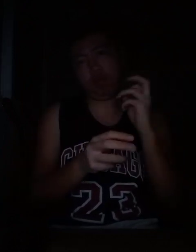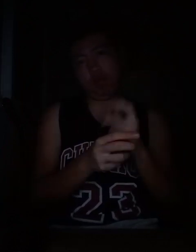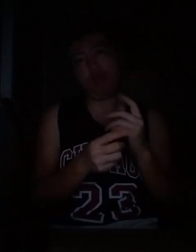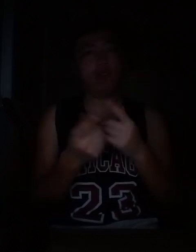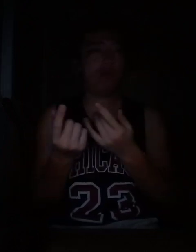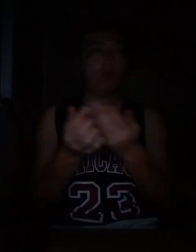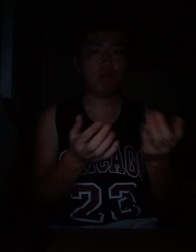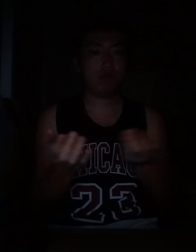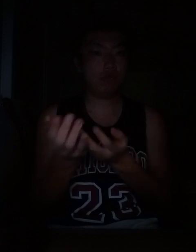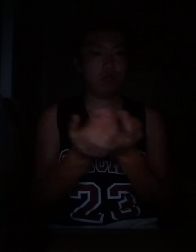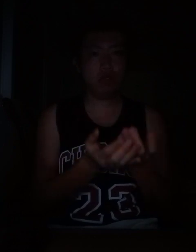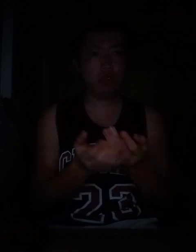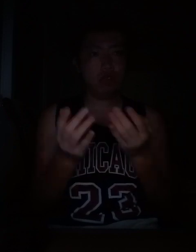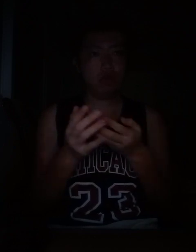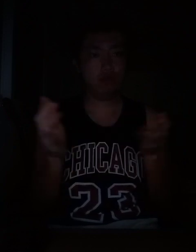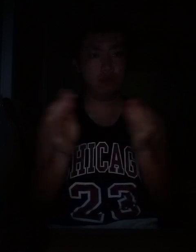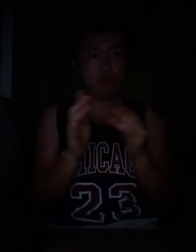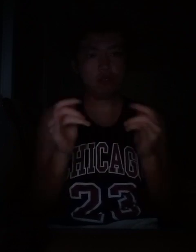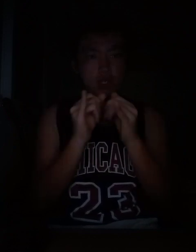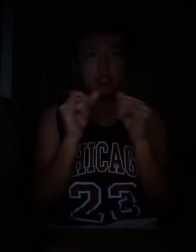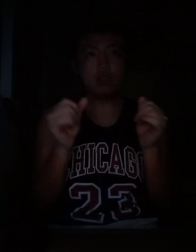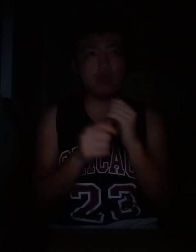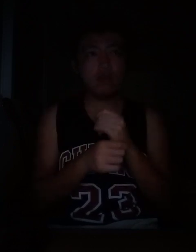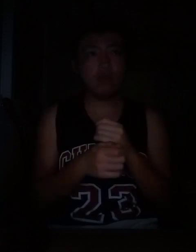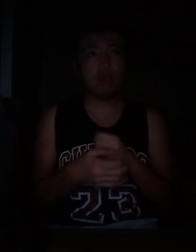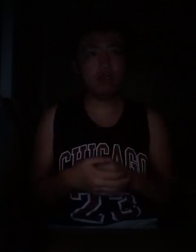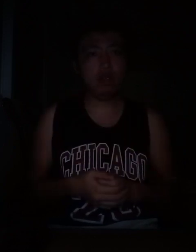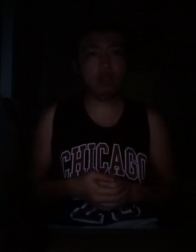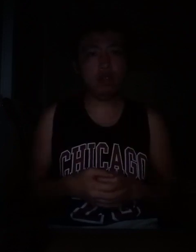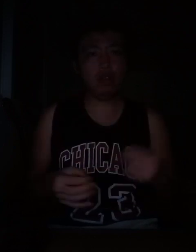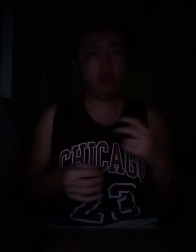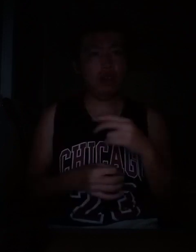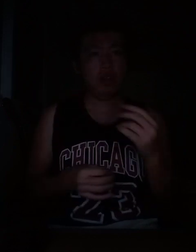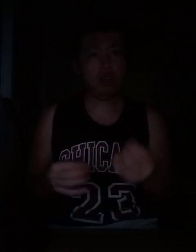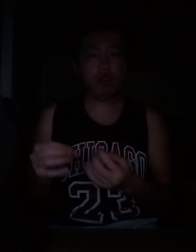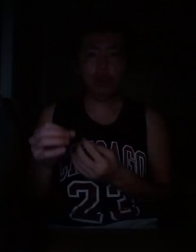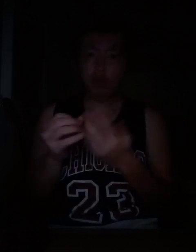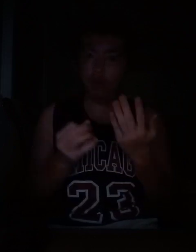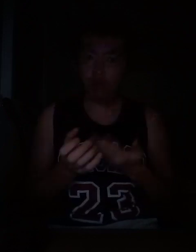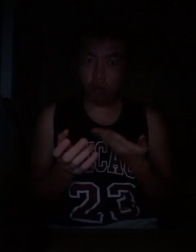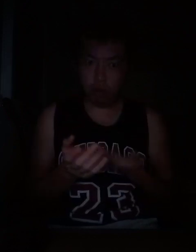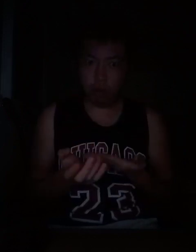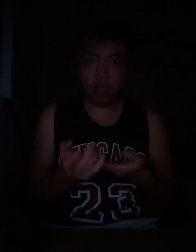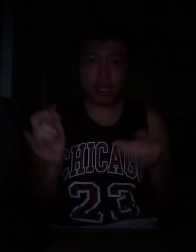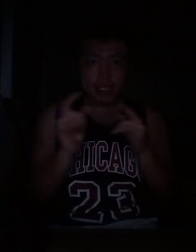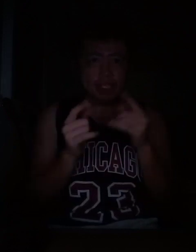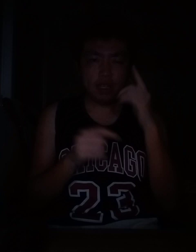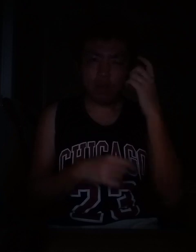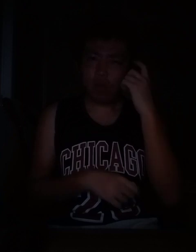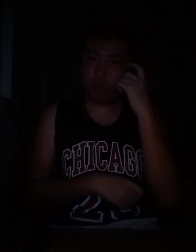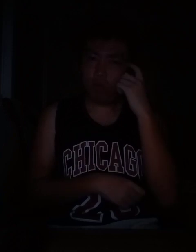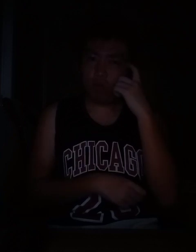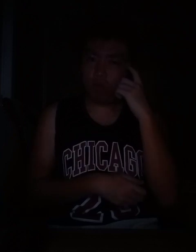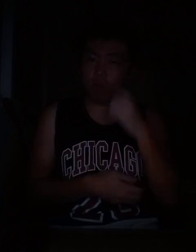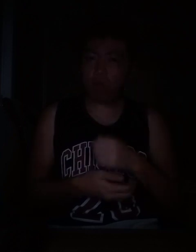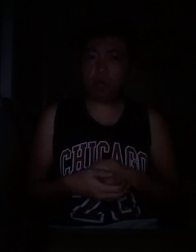환을 만들어서 판매하는 회사가 있습니다. 그래서 아주 다양한 제품들, 가공 제품들을 만들 수 있다고 생각하는데요.